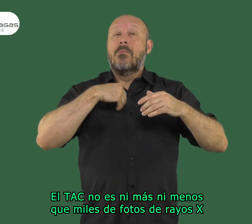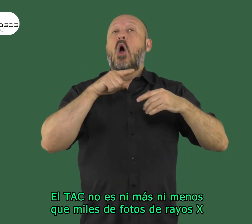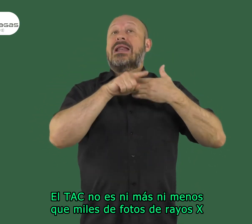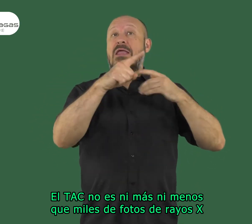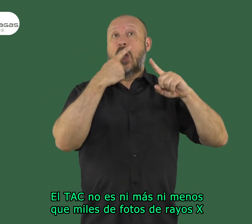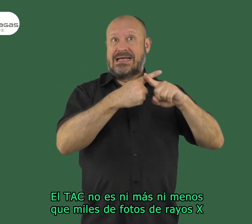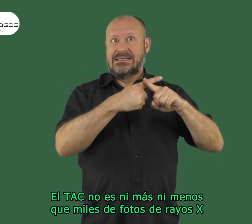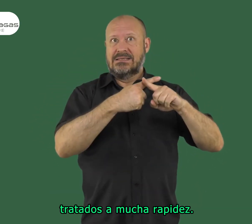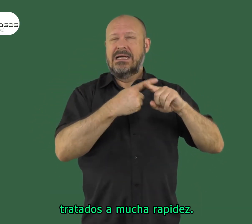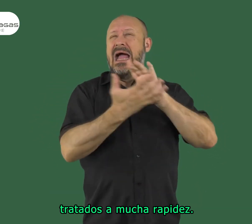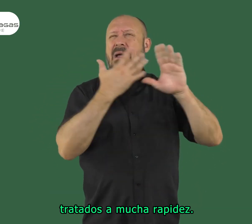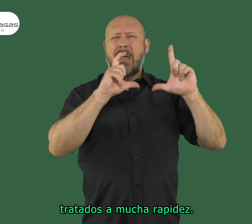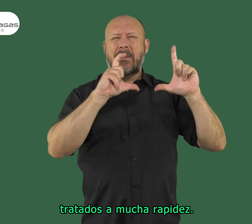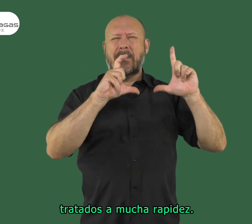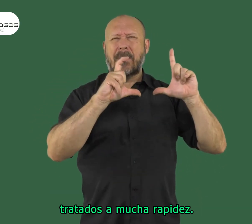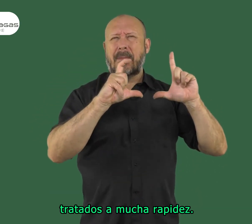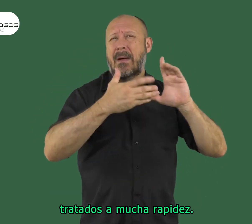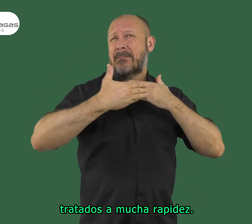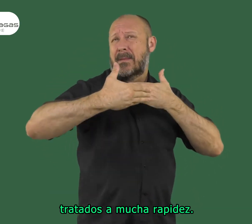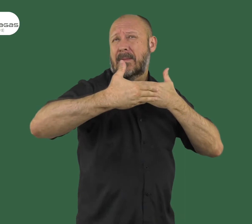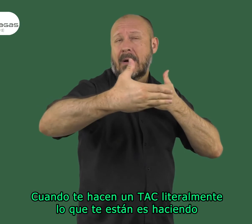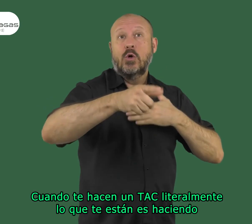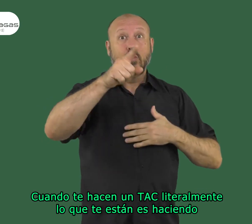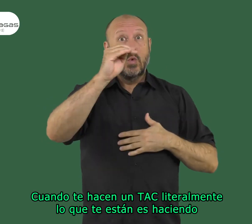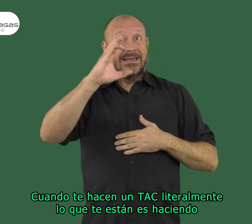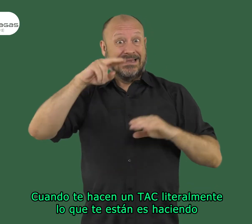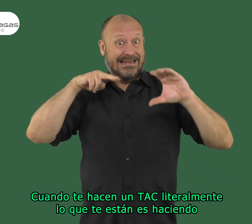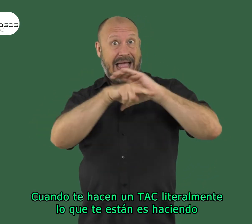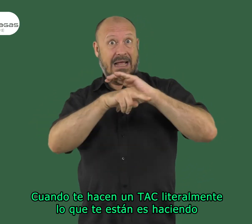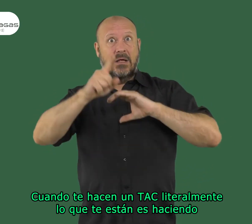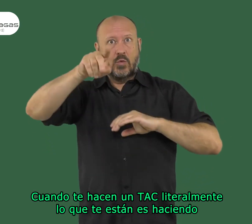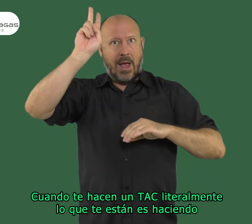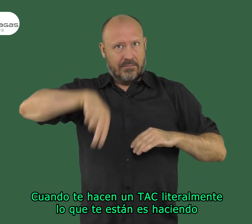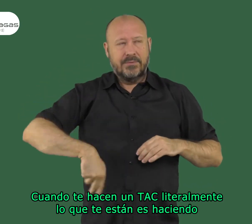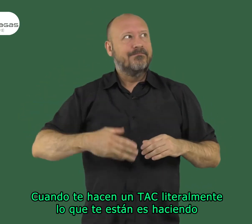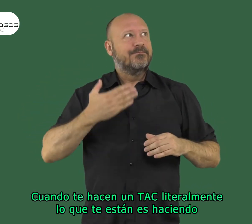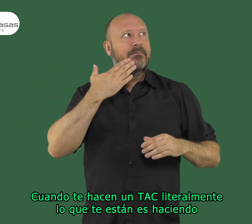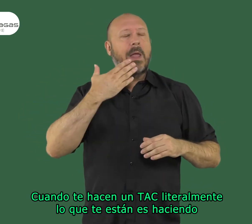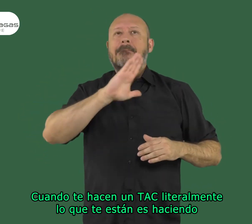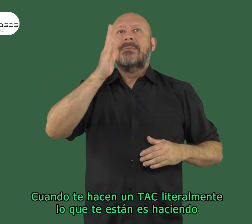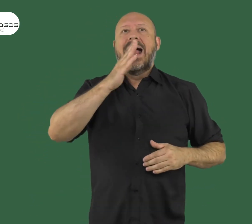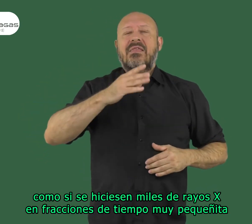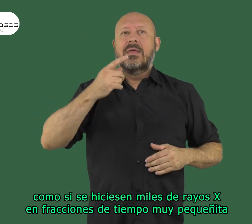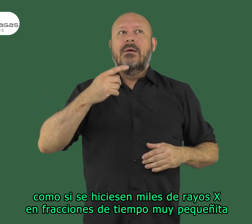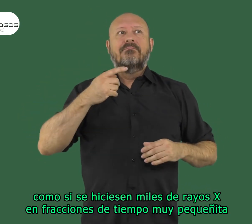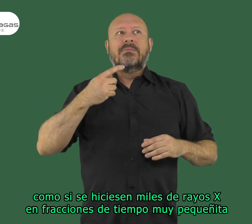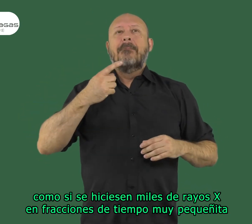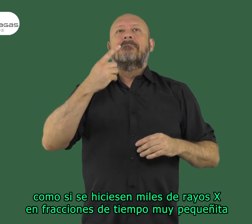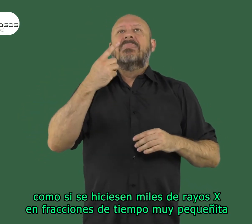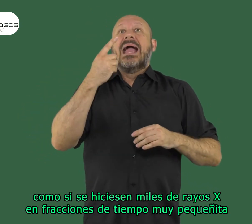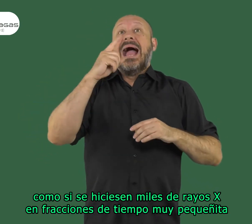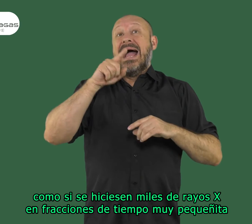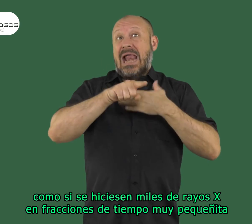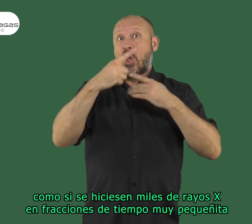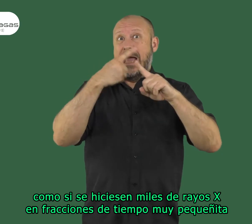de fotos de rayos X tratados a mucha rapidez. Cuando te hacen un TAC, literalmente lo que te están es haciendo como si te